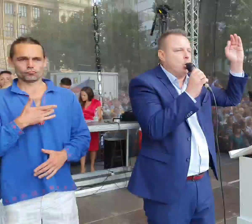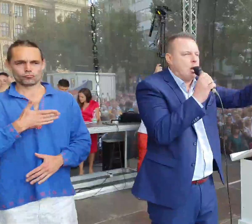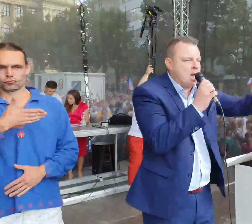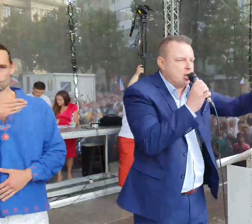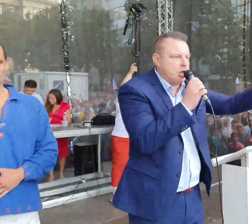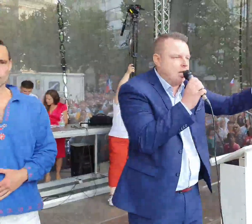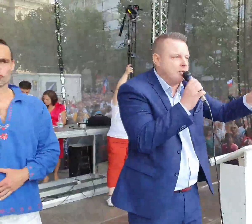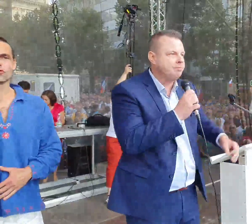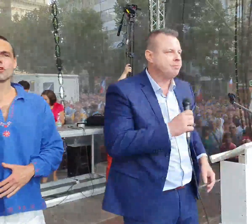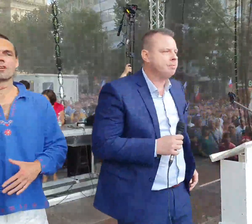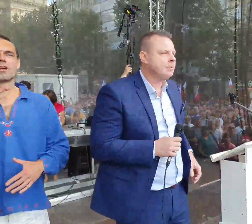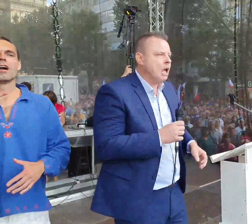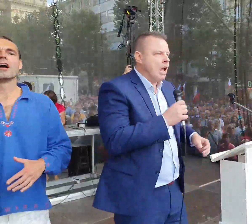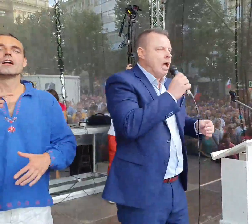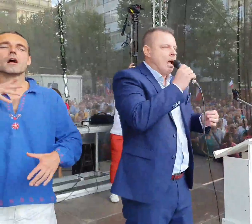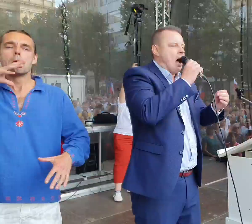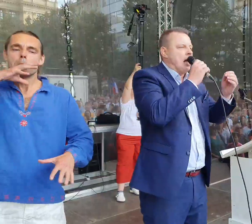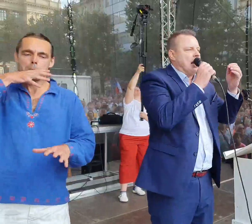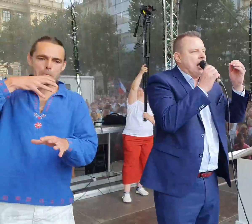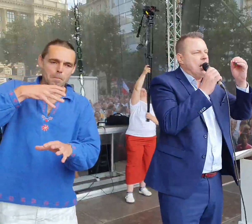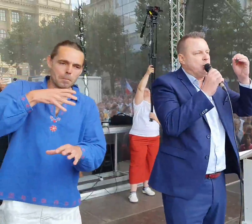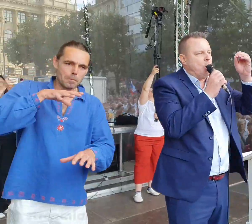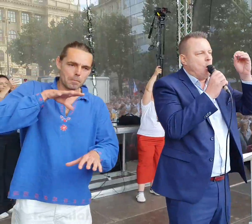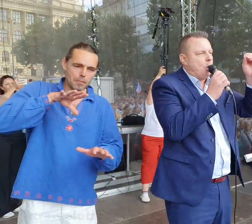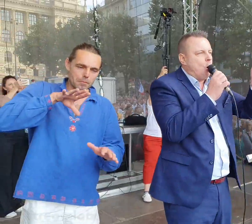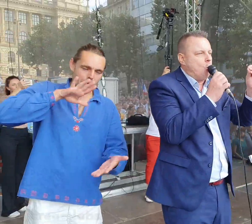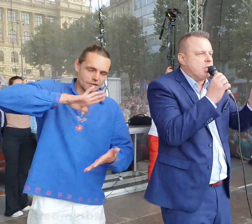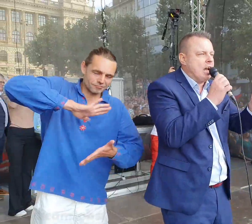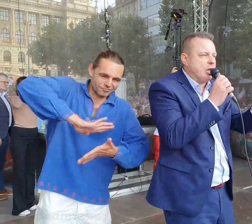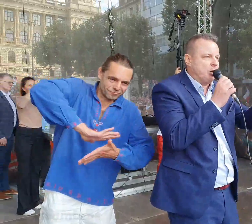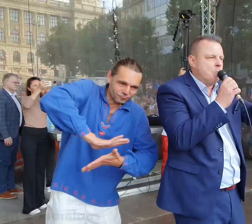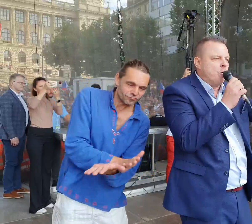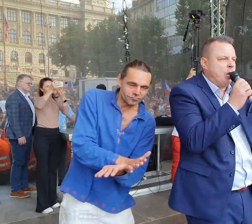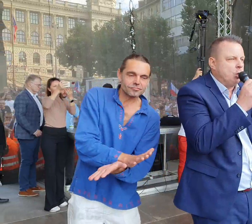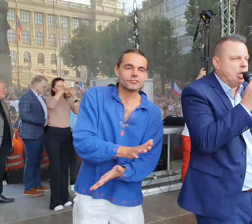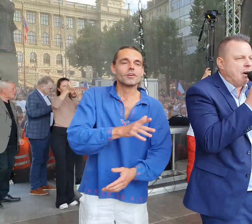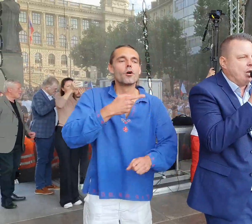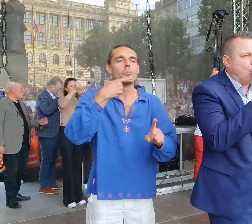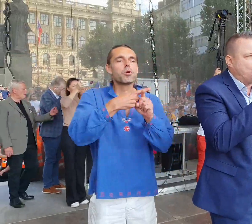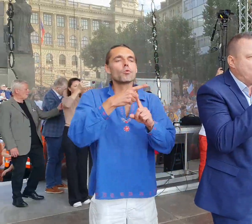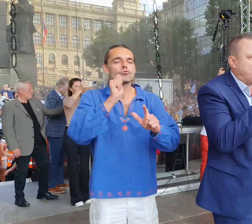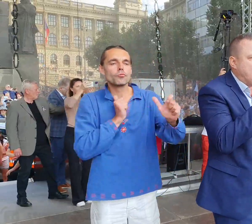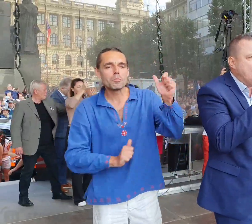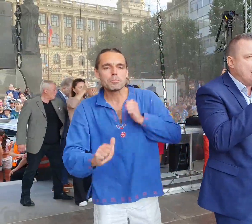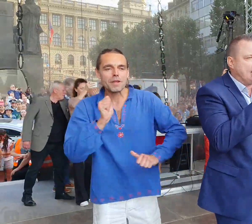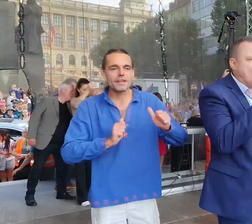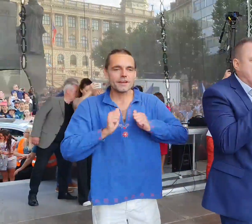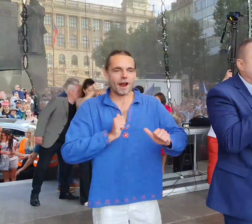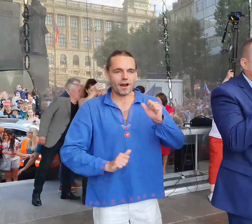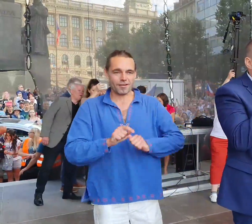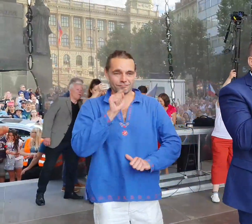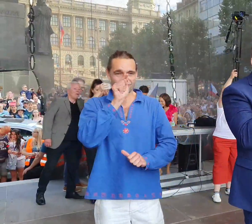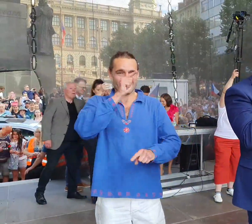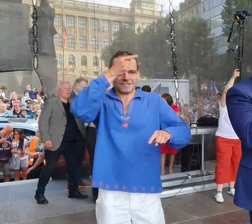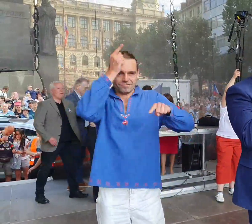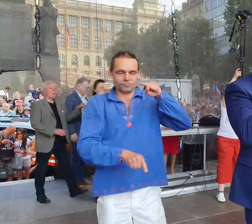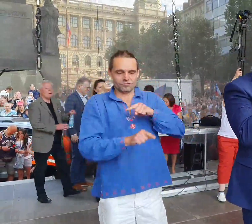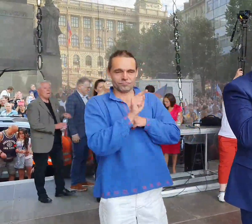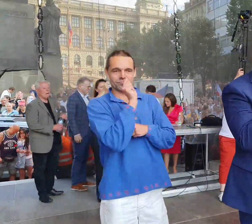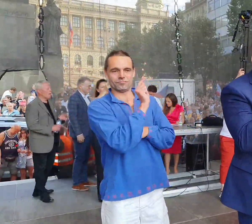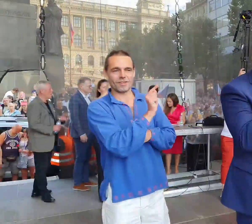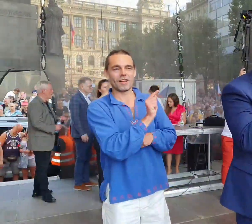snaží ožebračit. A dělají to o to hůře, že k tomu využívají hodnoty, které tady